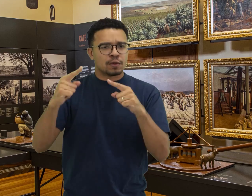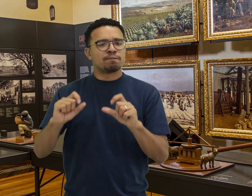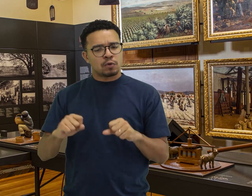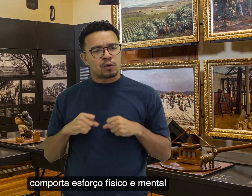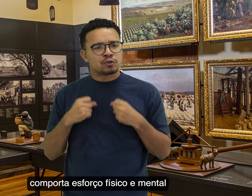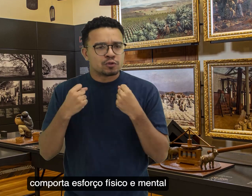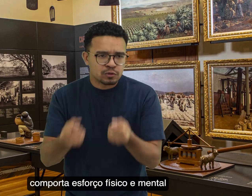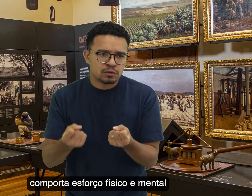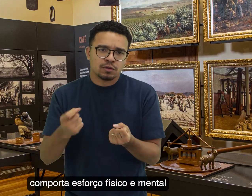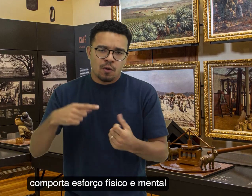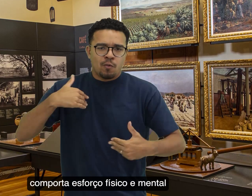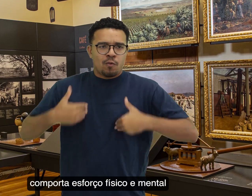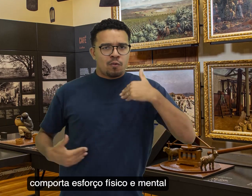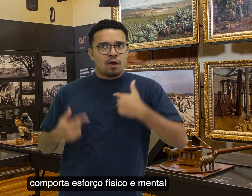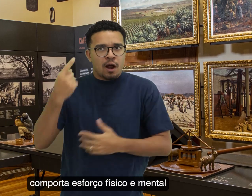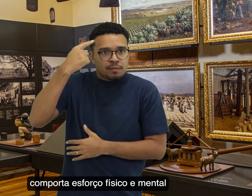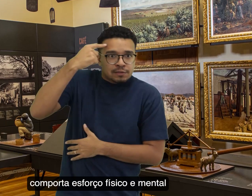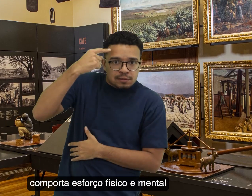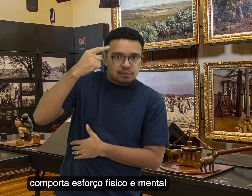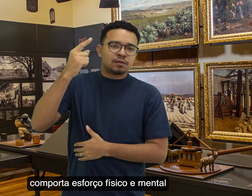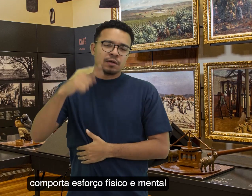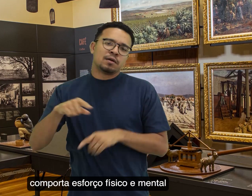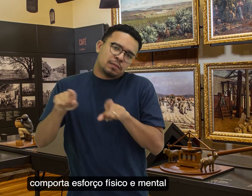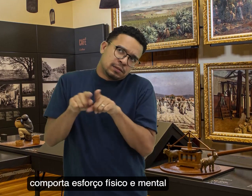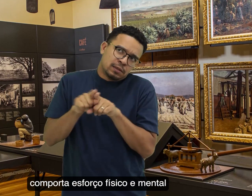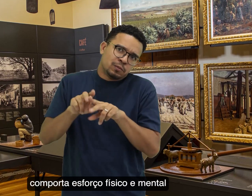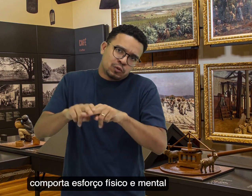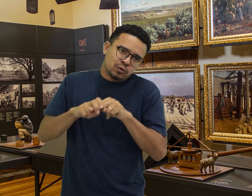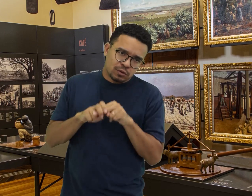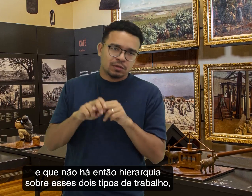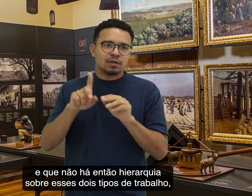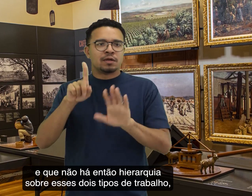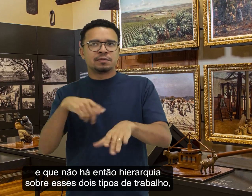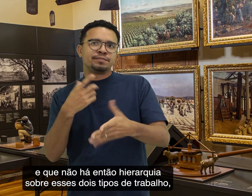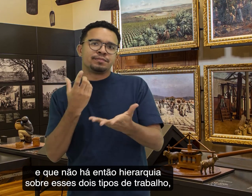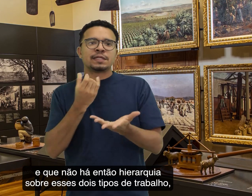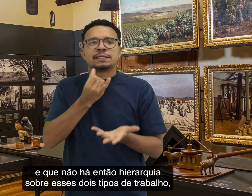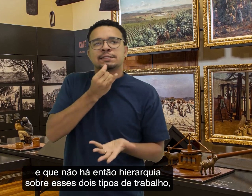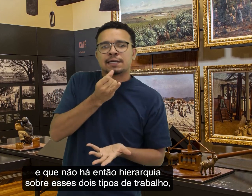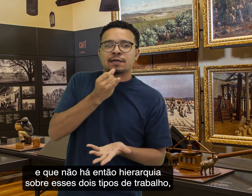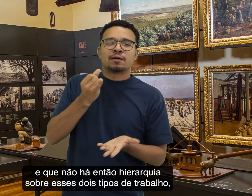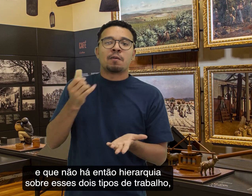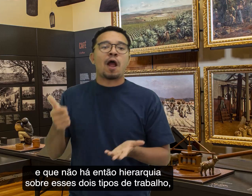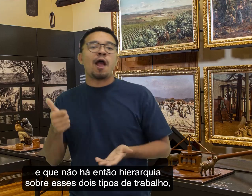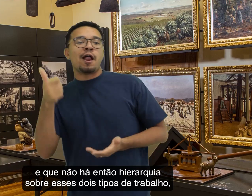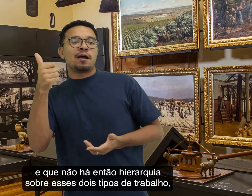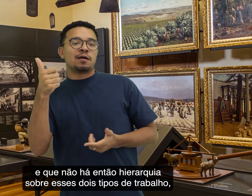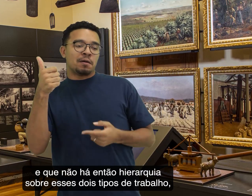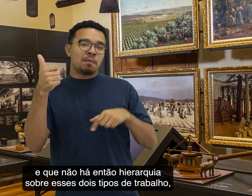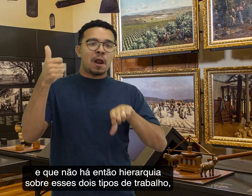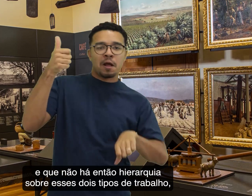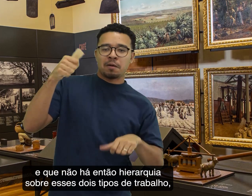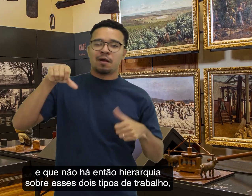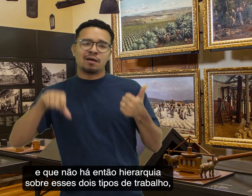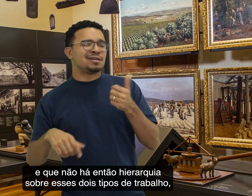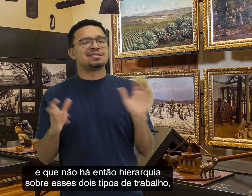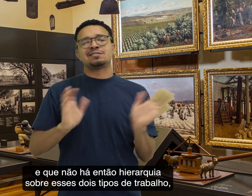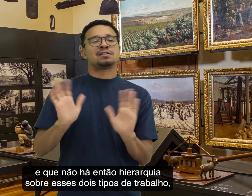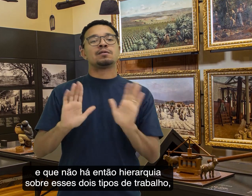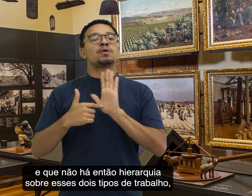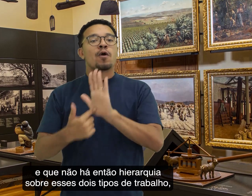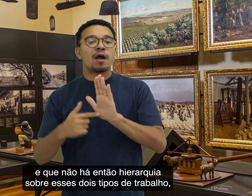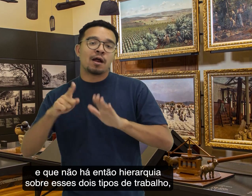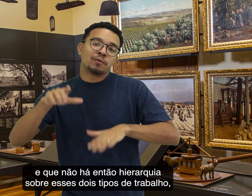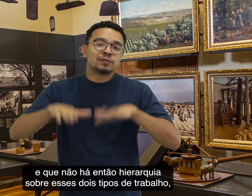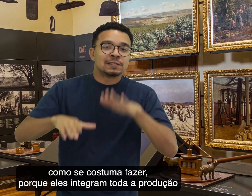todo trabalho comporta esforço físico e mental. E que não há, então, hierarquia